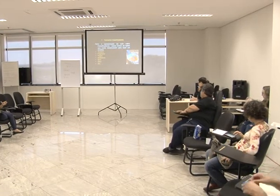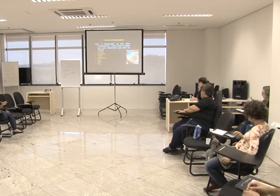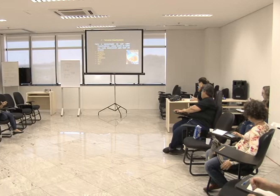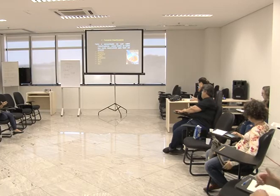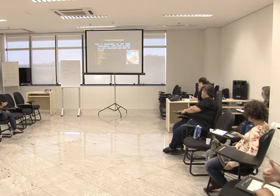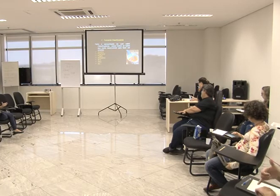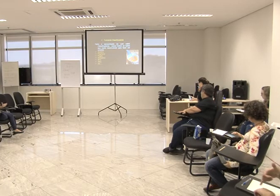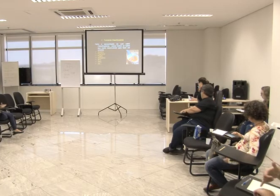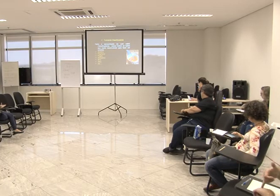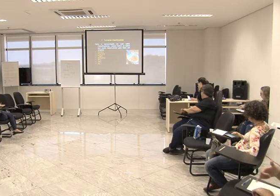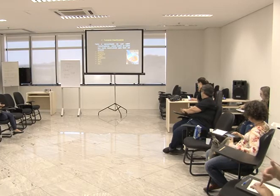polvilho.